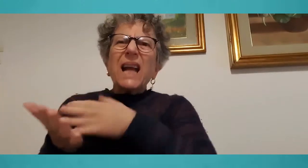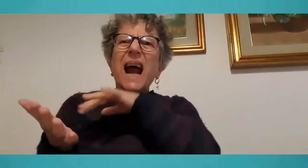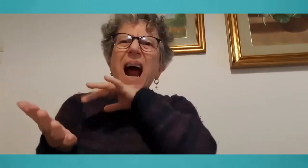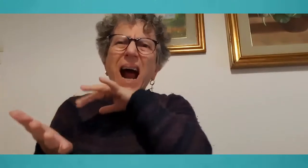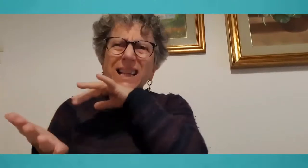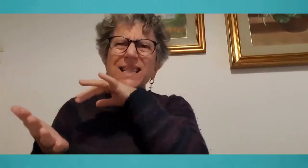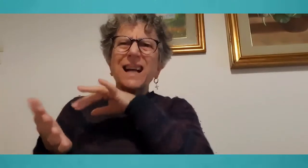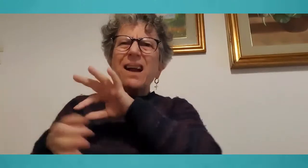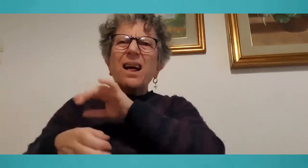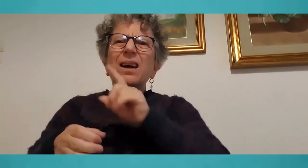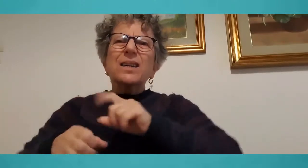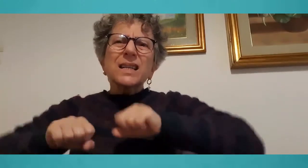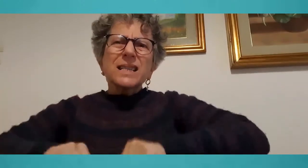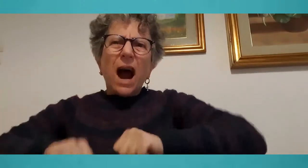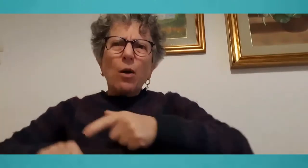Dan hanya jalan